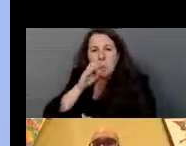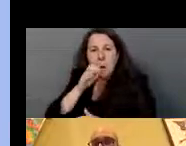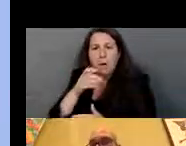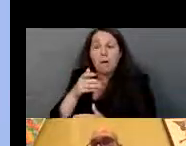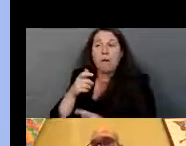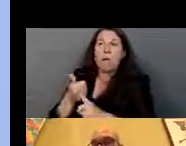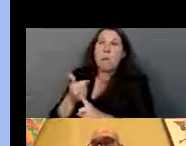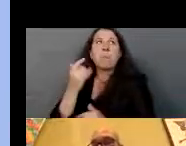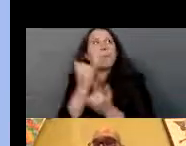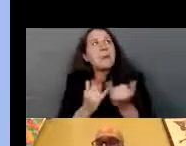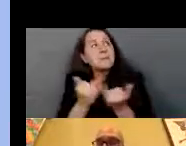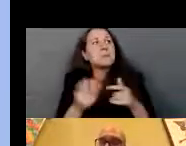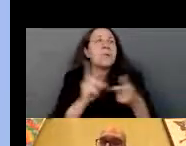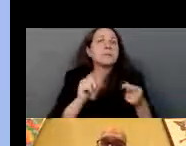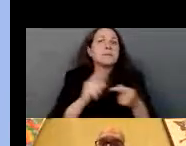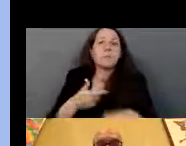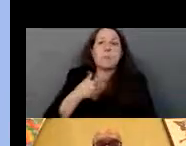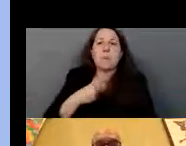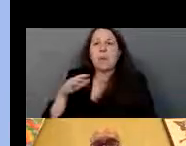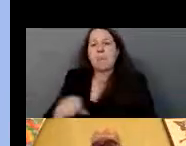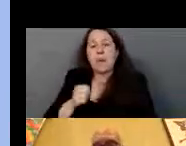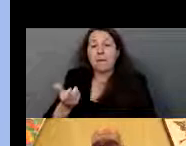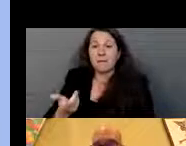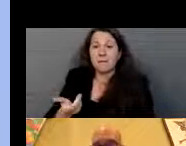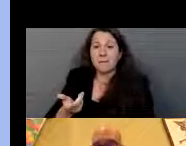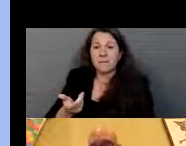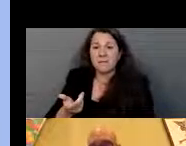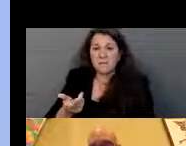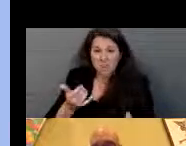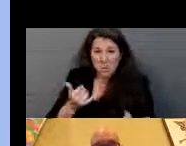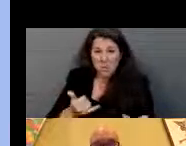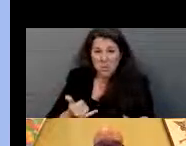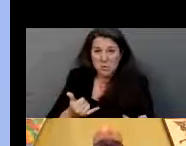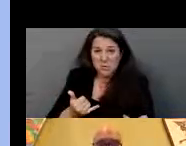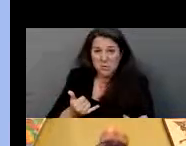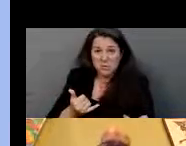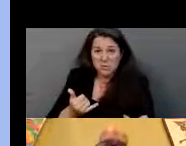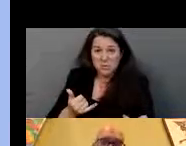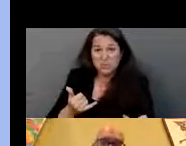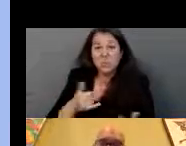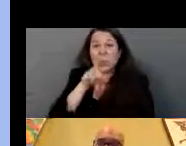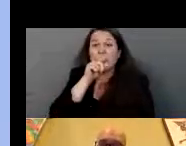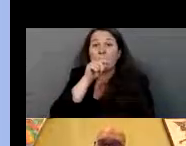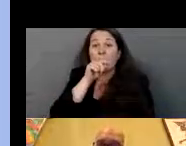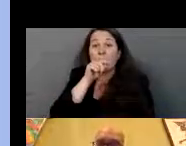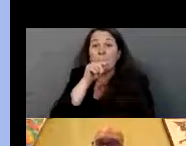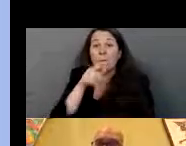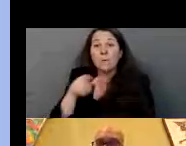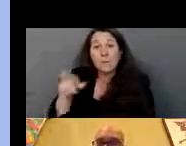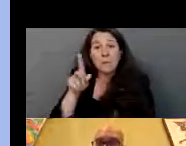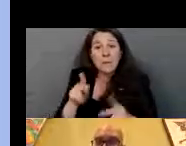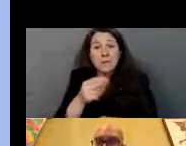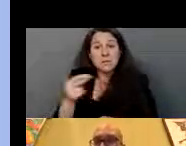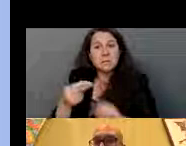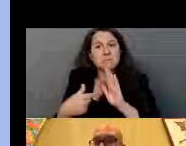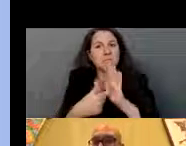ont dû se battre. Et encore aujourd'hui, il y a plein d'exemples qu'on peut voir sur ce que j'appelle Disability Twitter, donc sur Twitter des gens qui ont des handicaps qui partagent